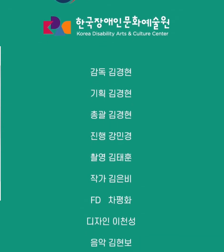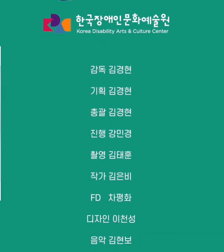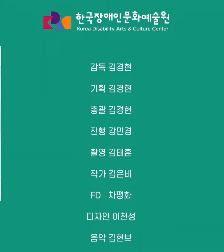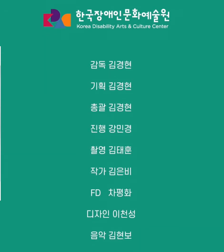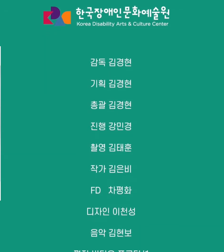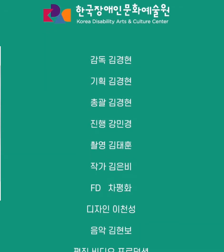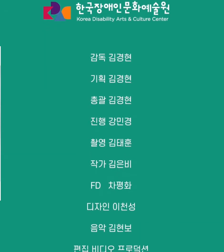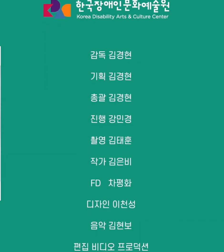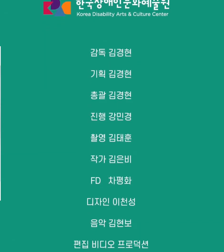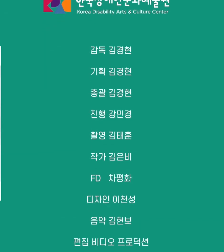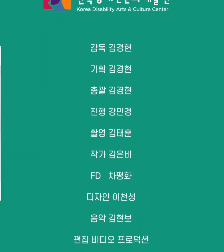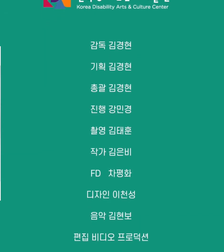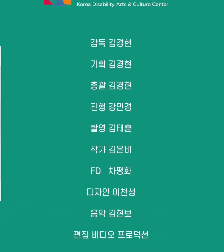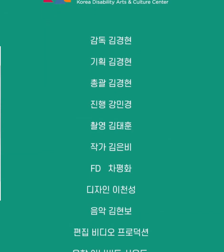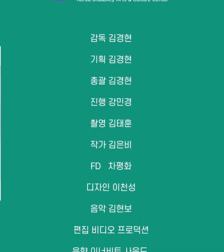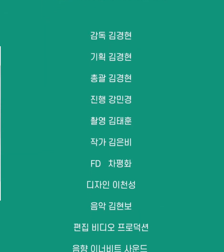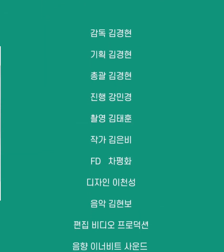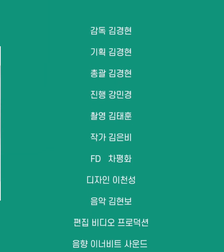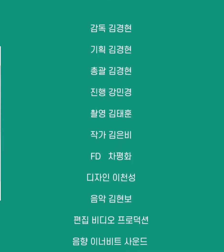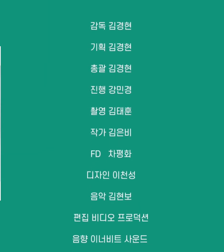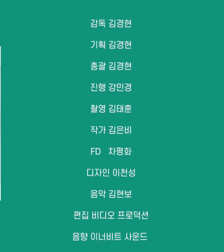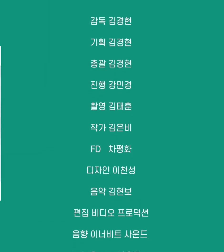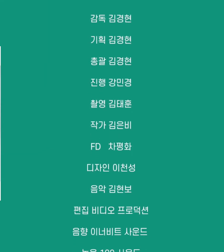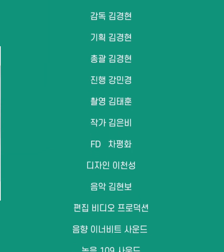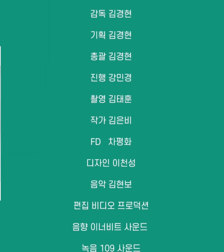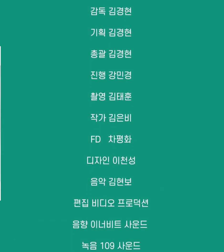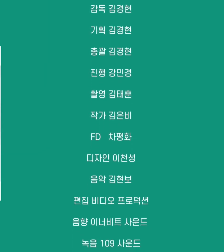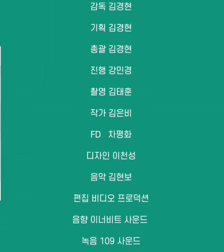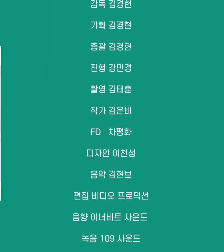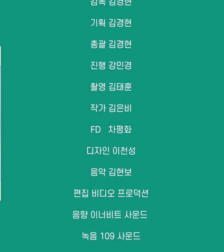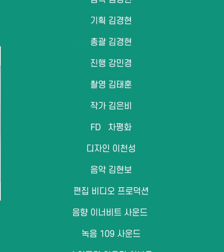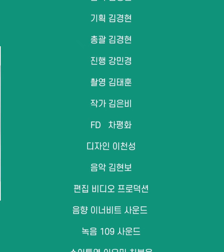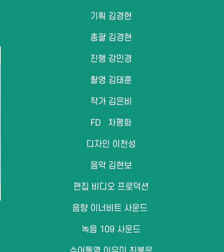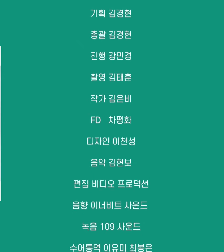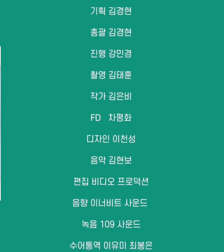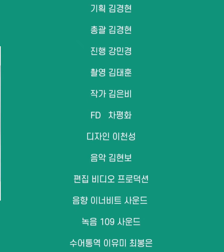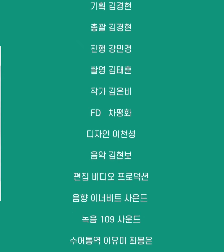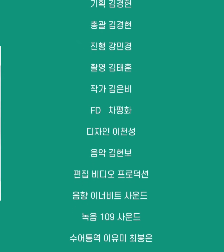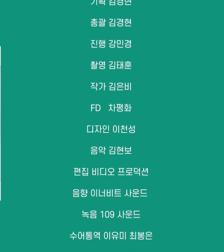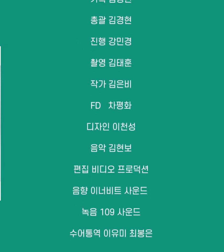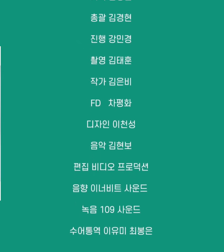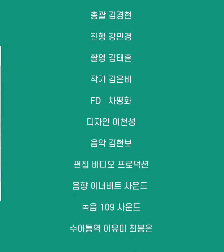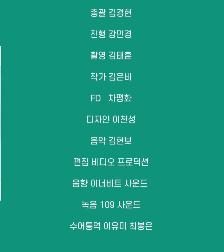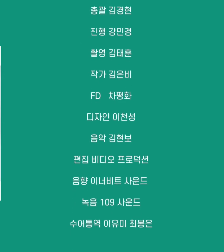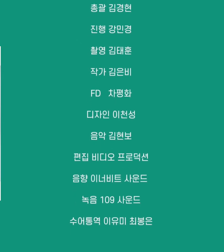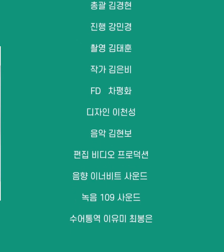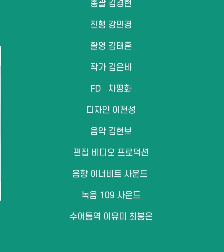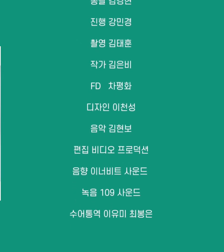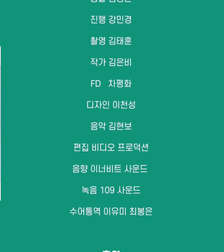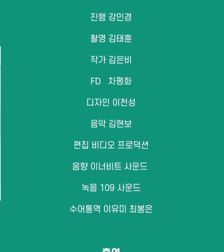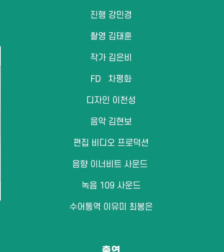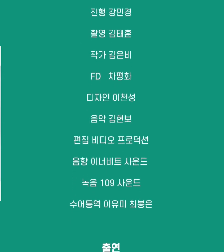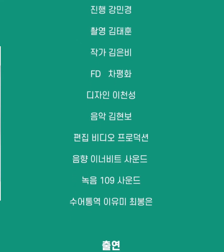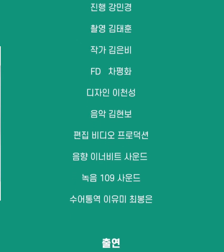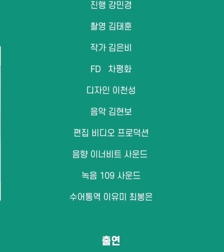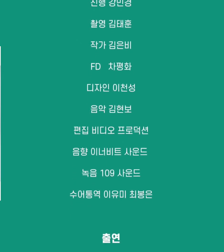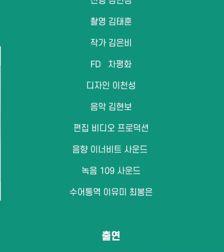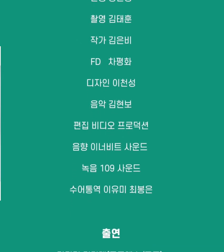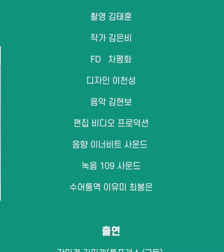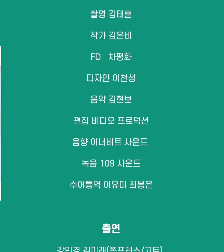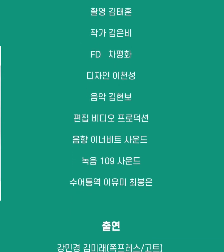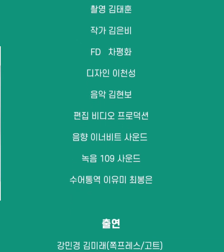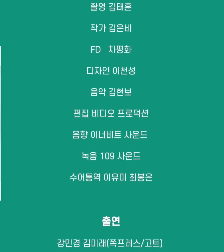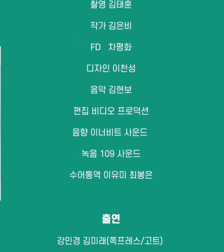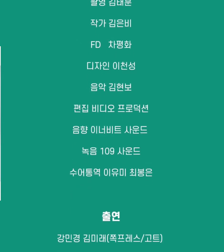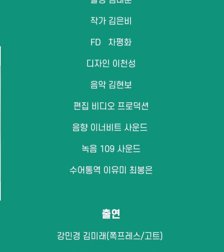그래도 굉장히 중요한 부분 중 하나가 표지라고 생각을 합니다. 그리고 특히 디자인, 내지 디자인도